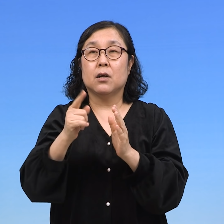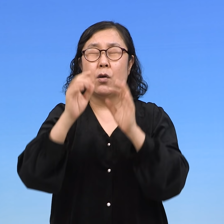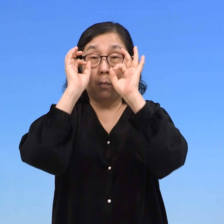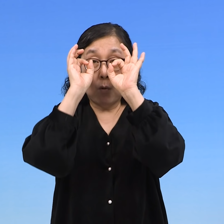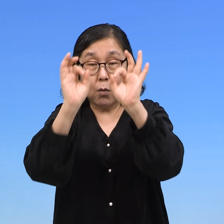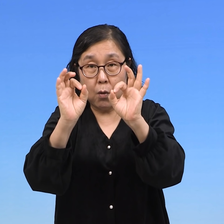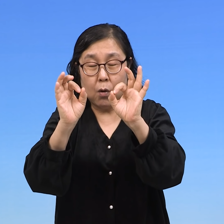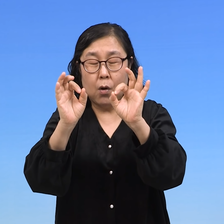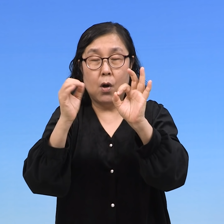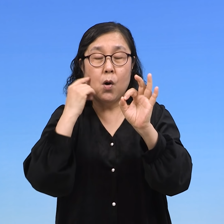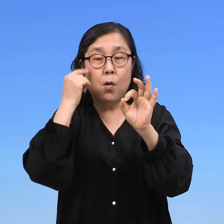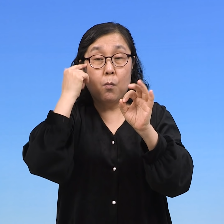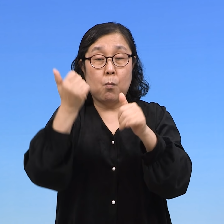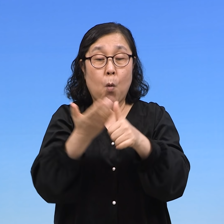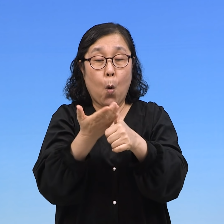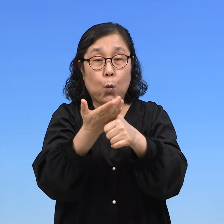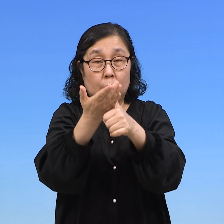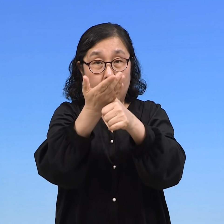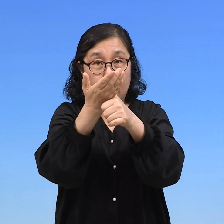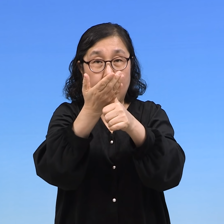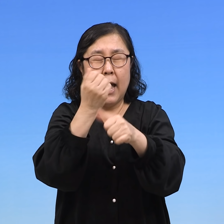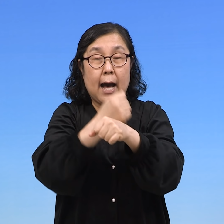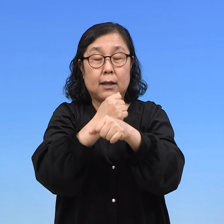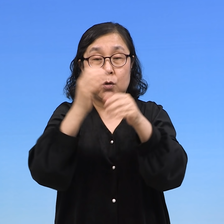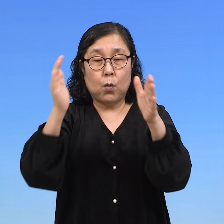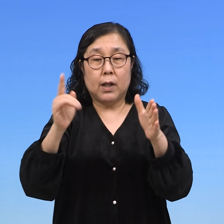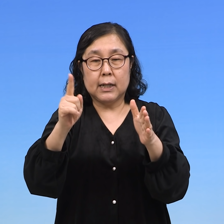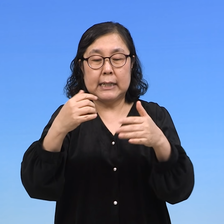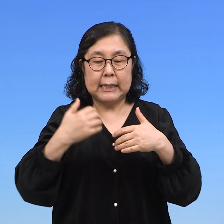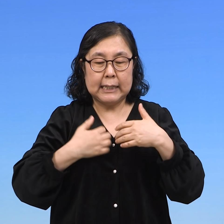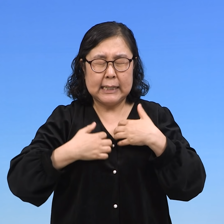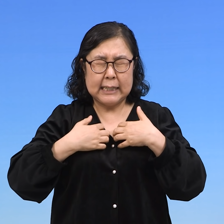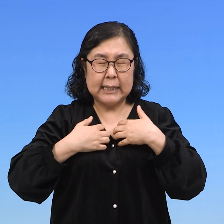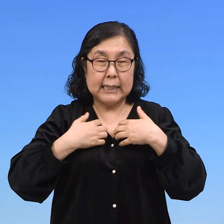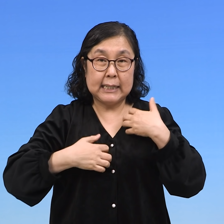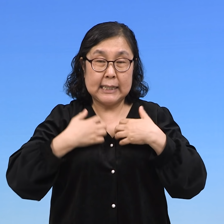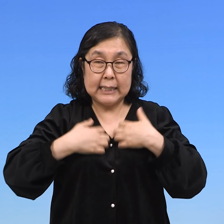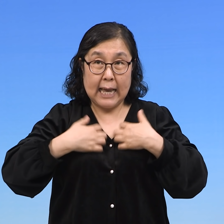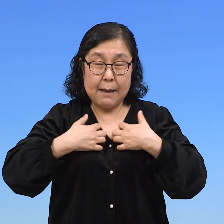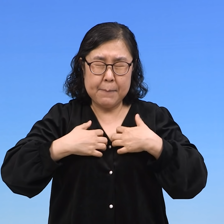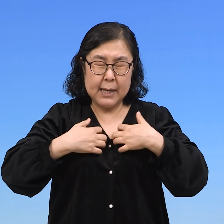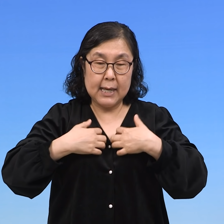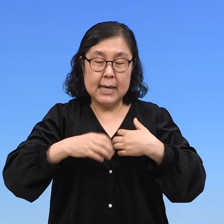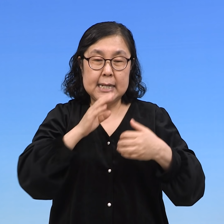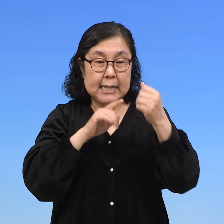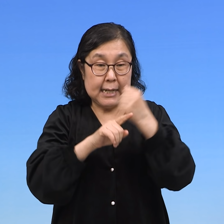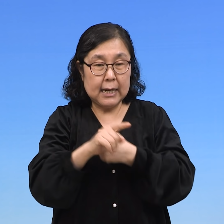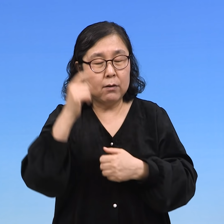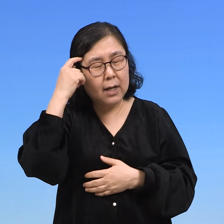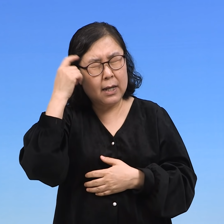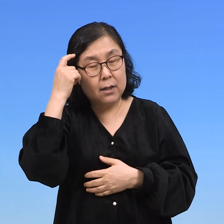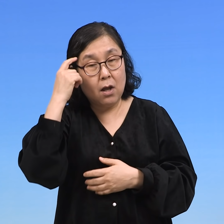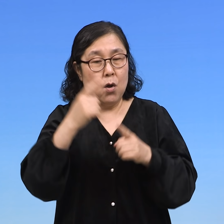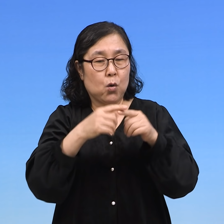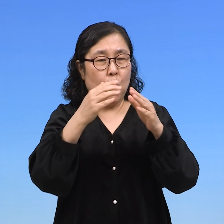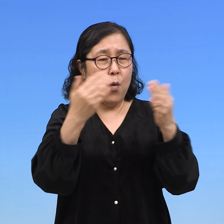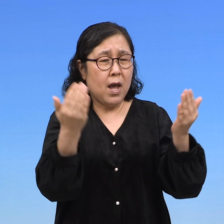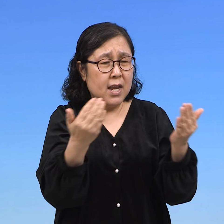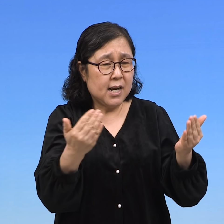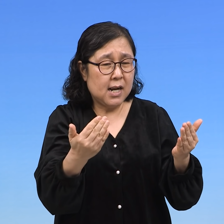목회하는 내내 이게 진짜 진리다 그 게임이 진리다 교회 일 열심히 하고 충성하고 밤을